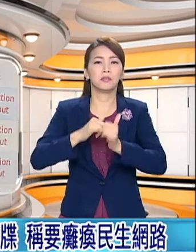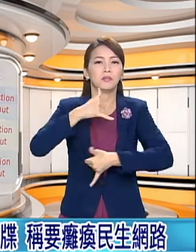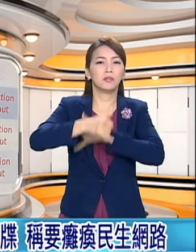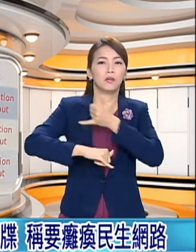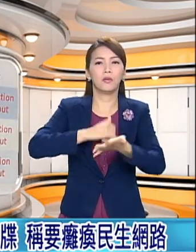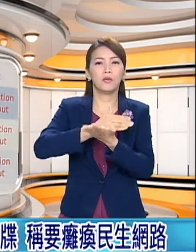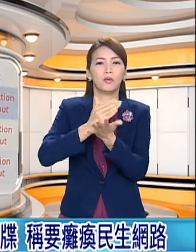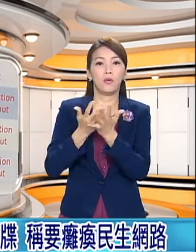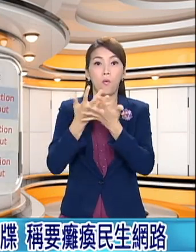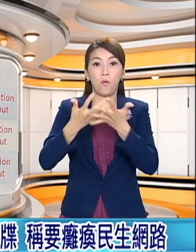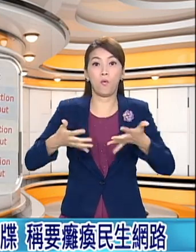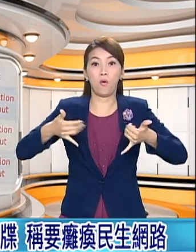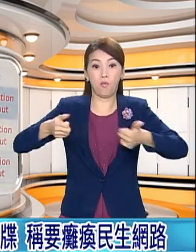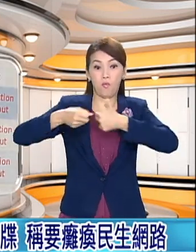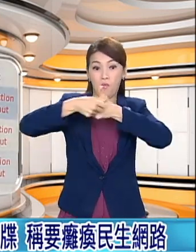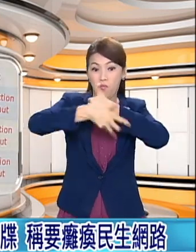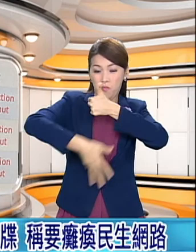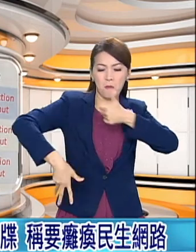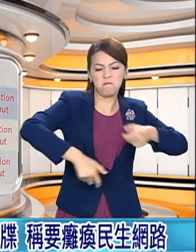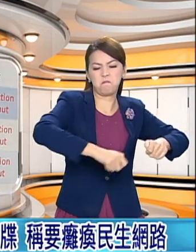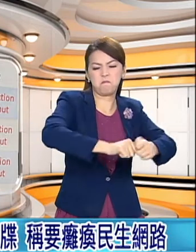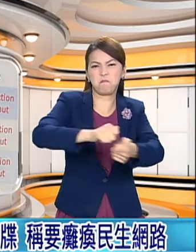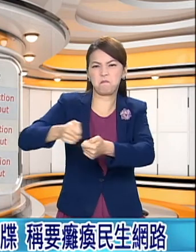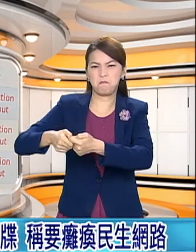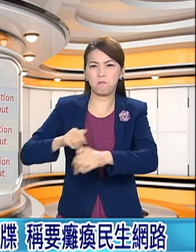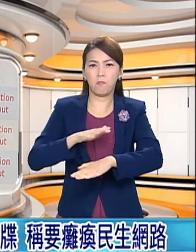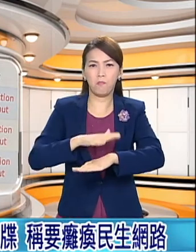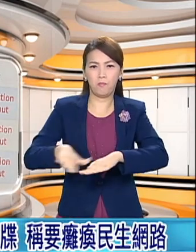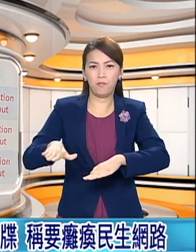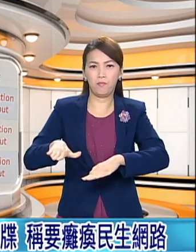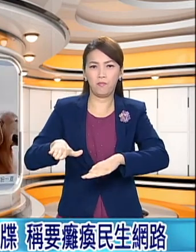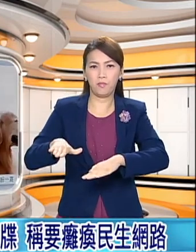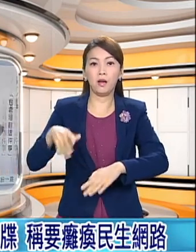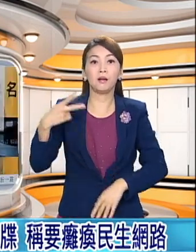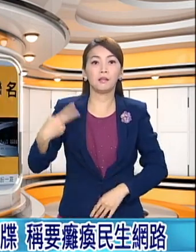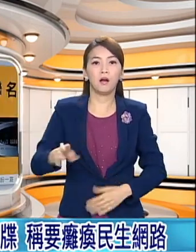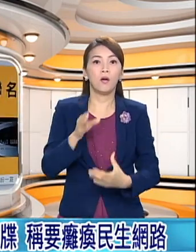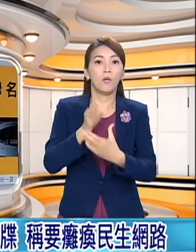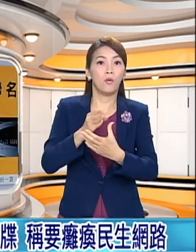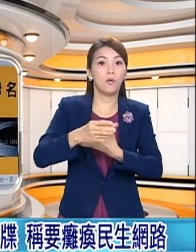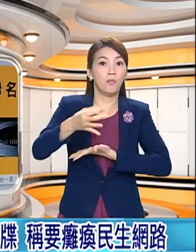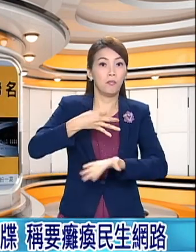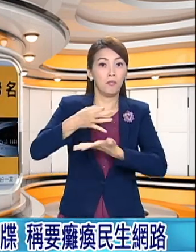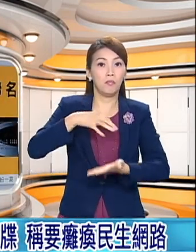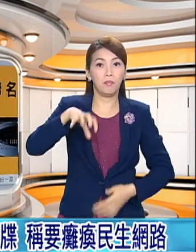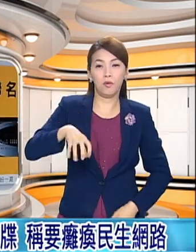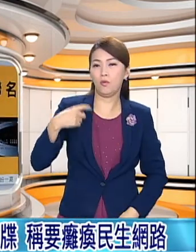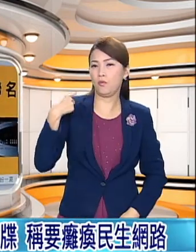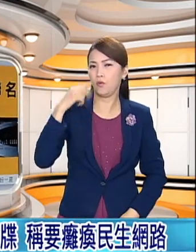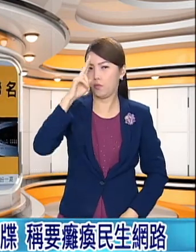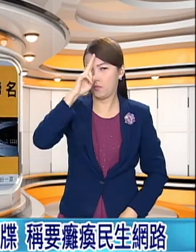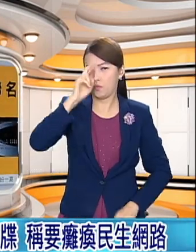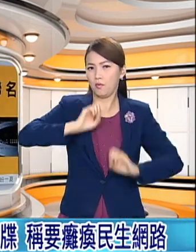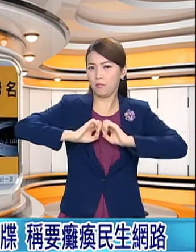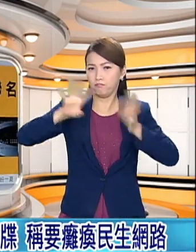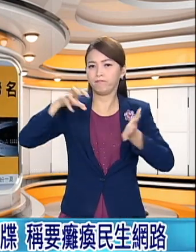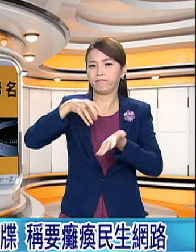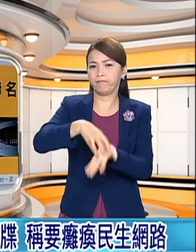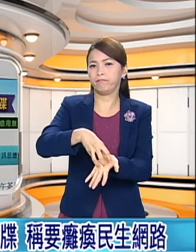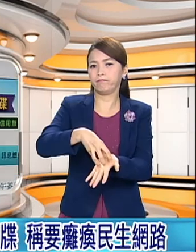击民生网络系统。而证交所也在昨天的中午证实，凌晨遭